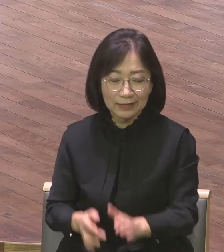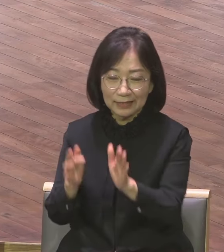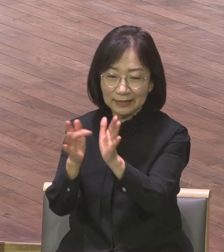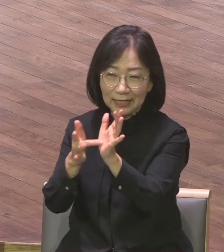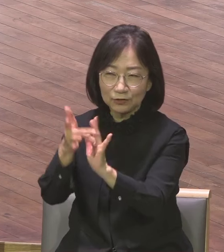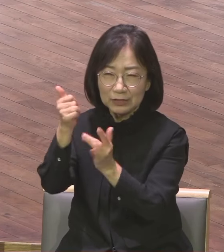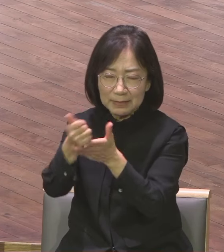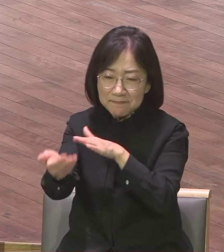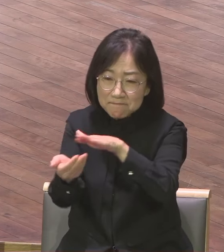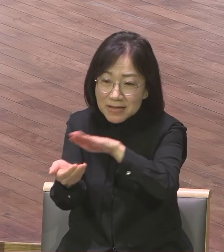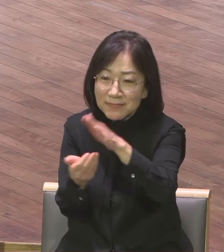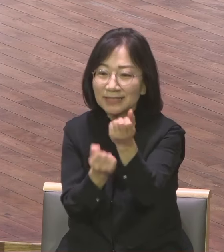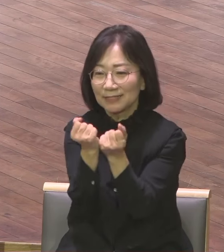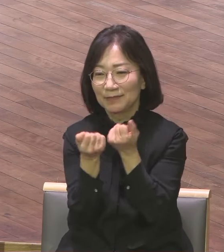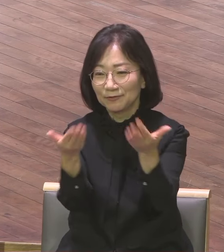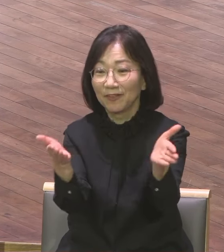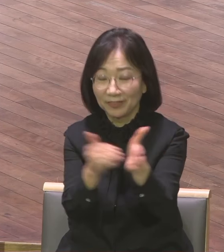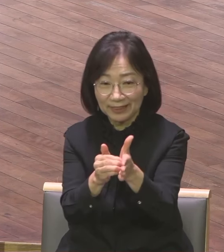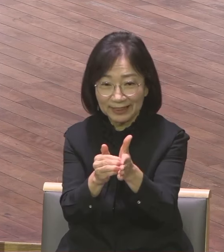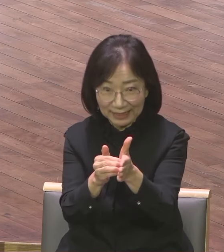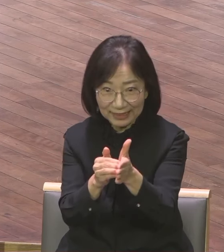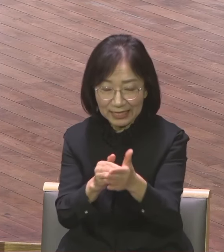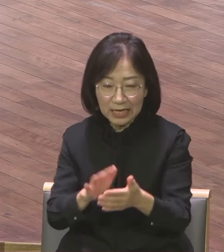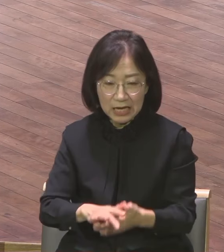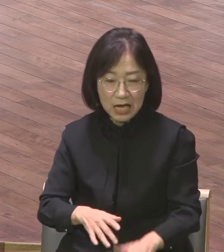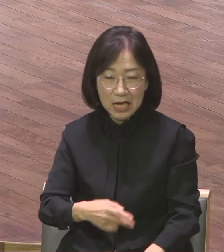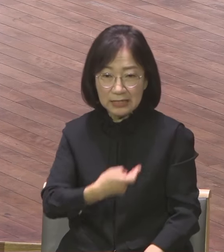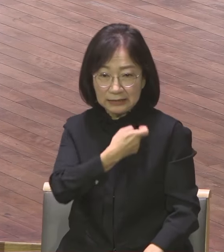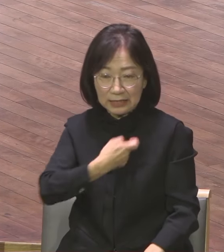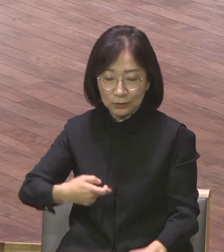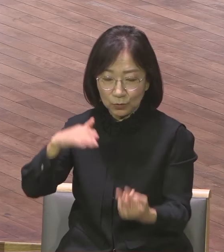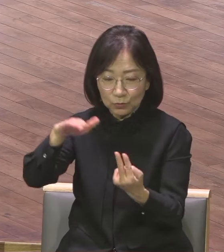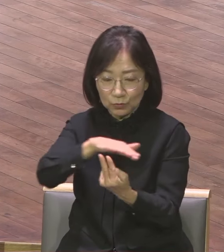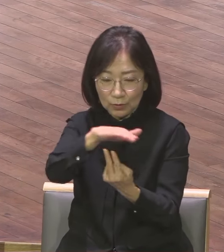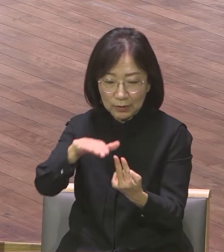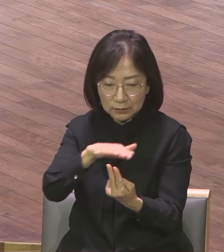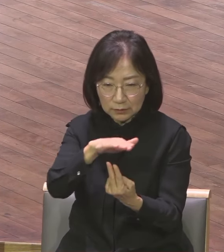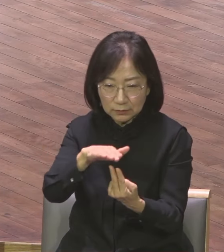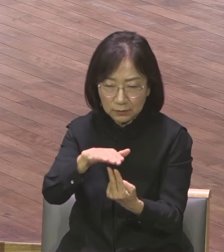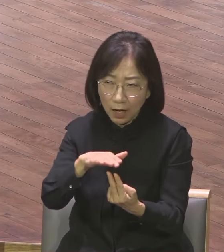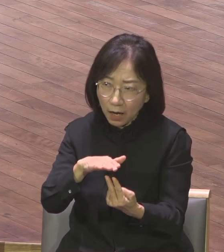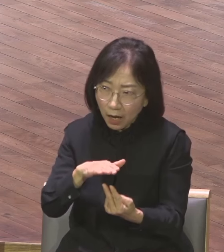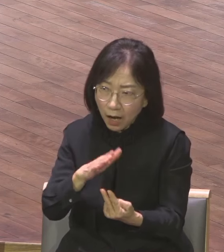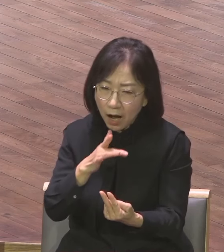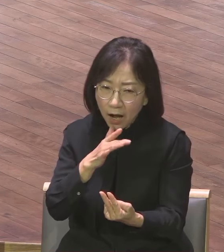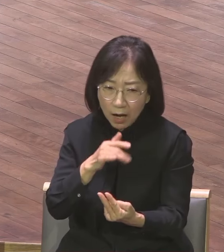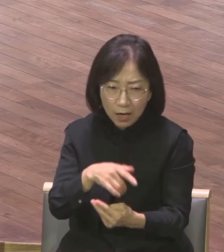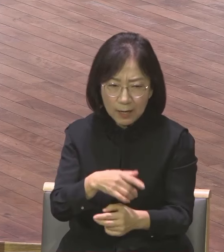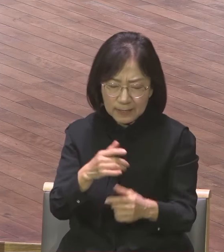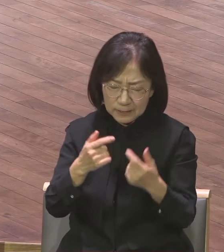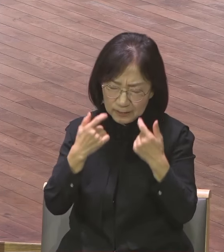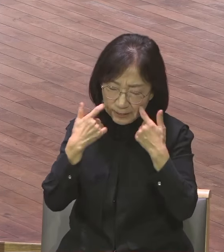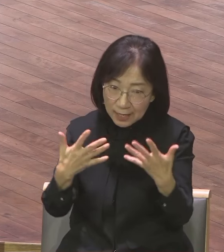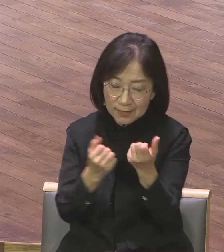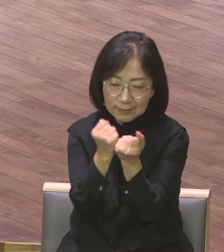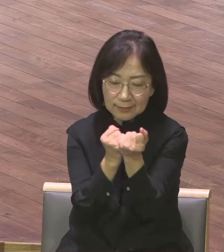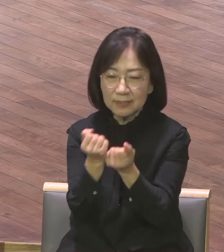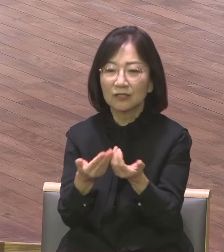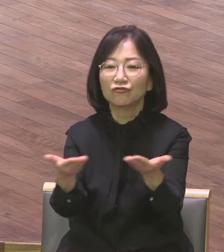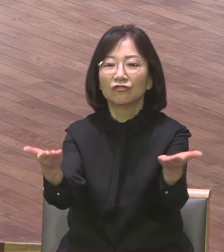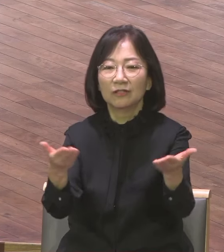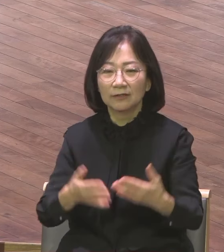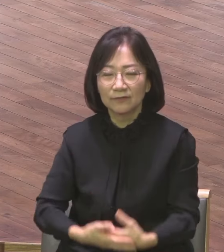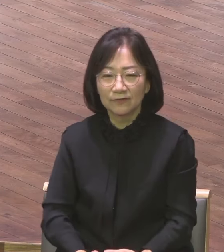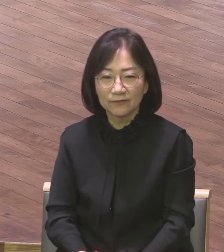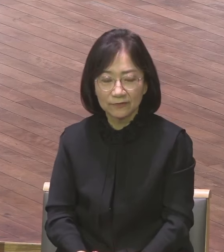말씀해 놓으시고 사도 요한은 그런 실상을 오늘 본문을 통해서 뭐요? 잘 밝혀주고 있는 겁니다. 잘